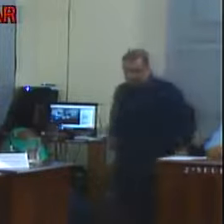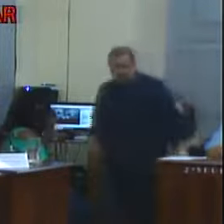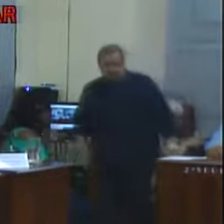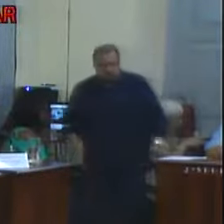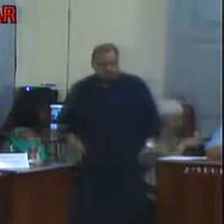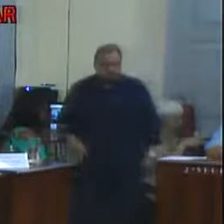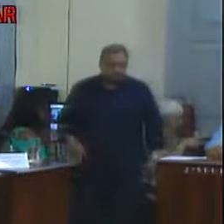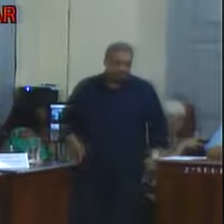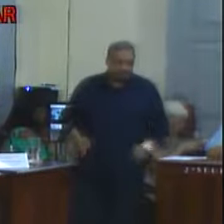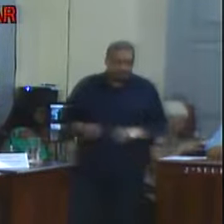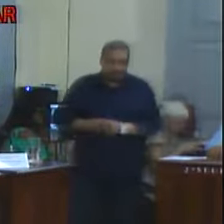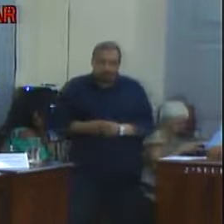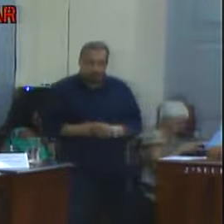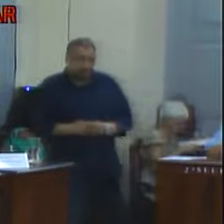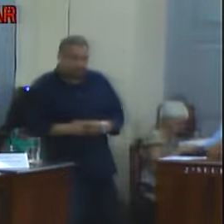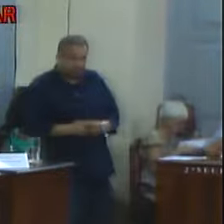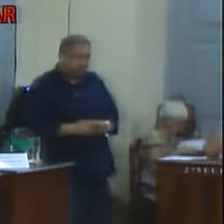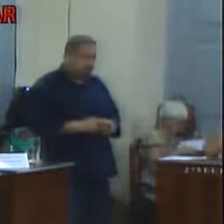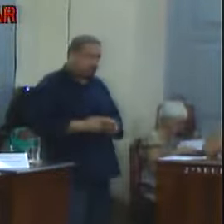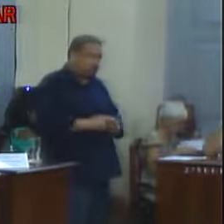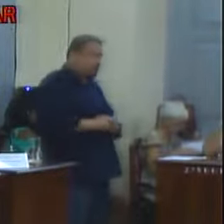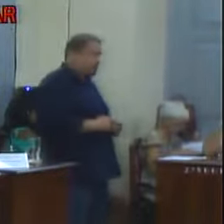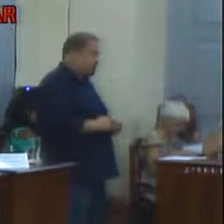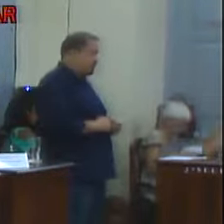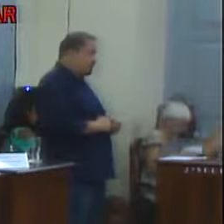foi criada em 2002,